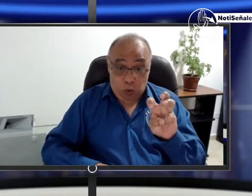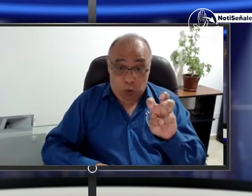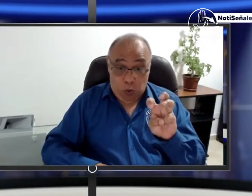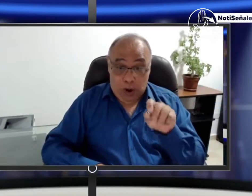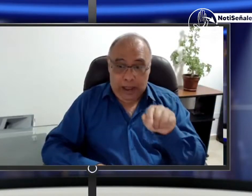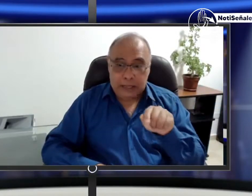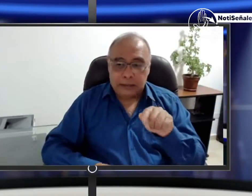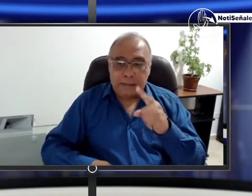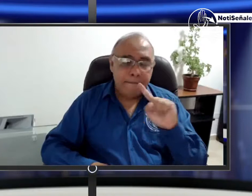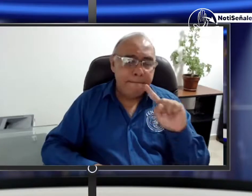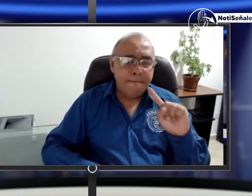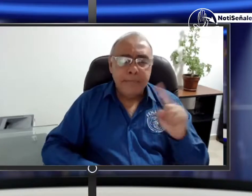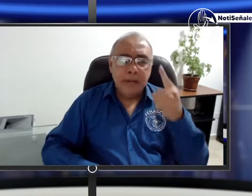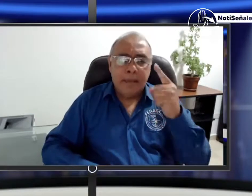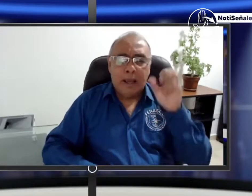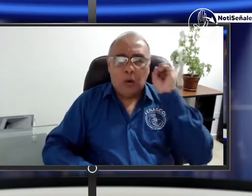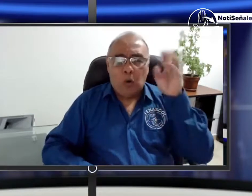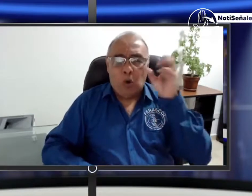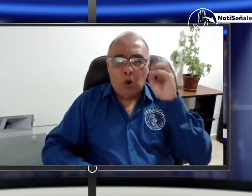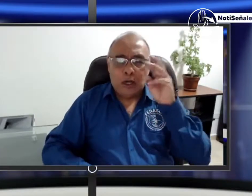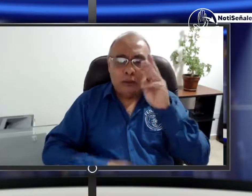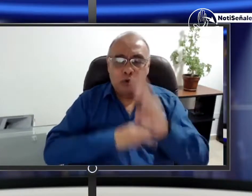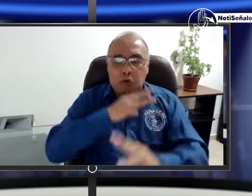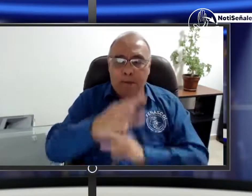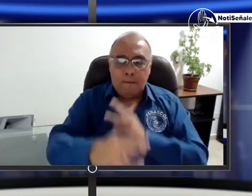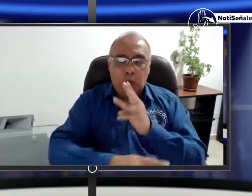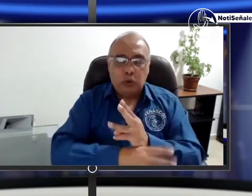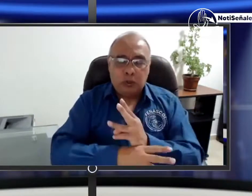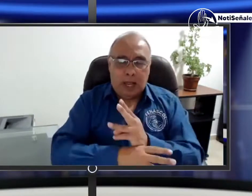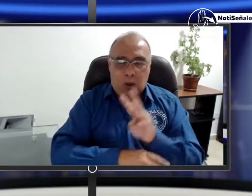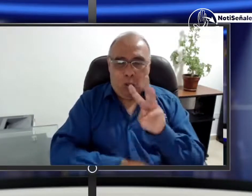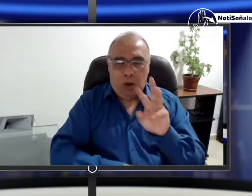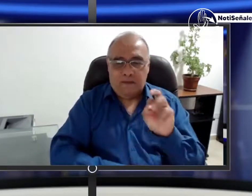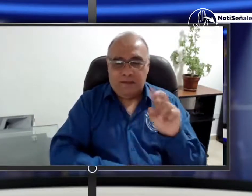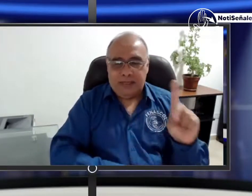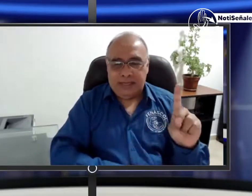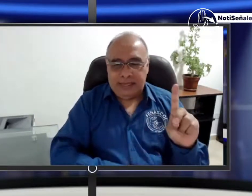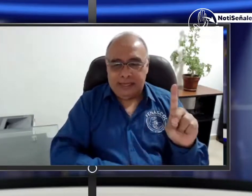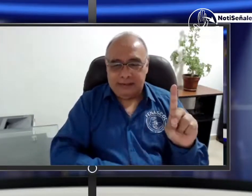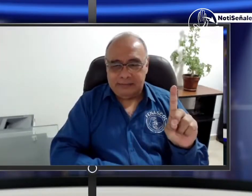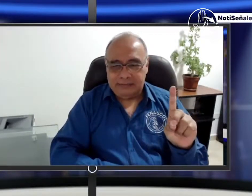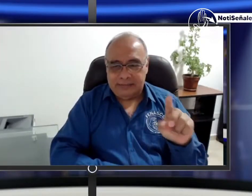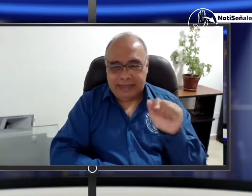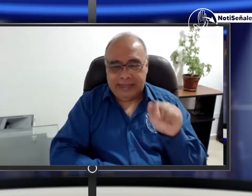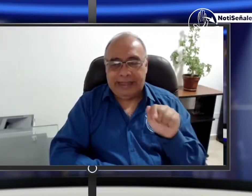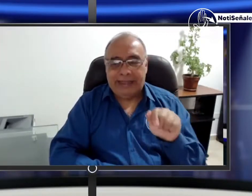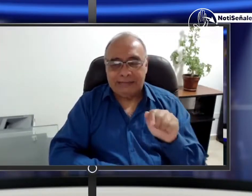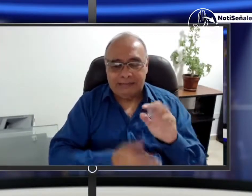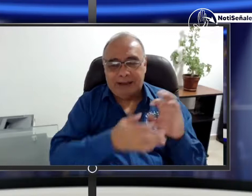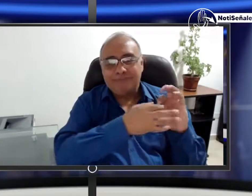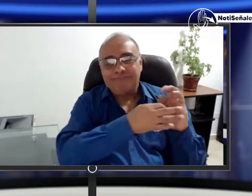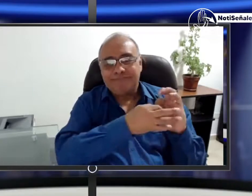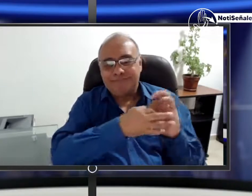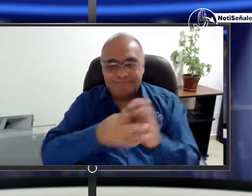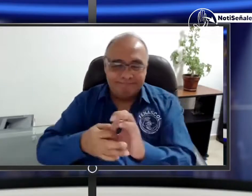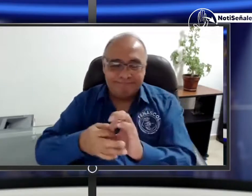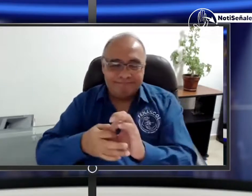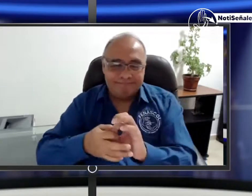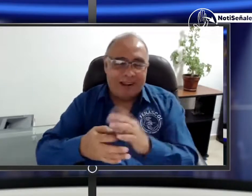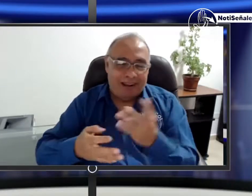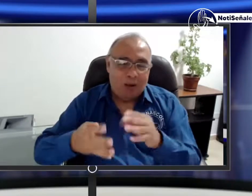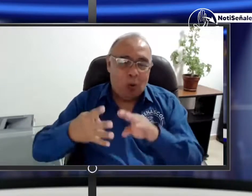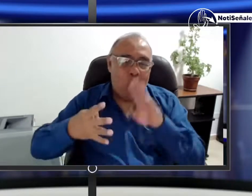en relación precisamente lo que les menciona evocando el primer congreso mundial que realizó la